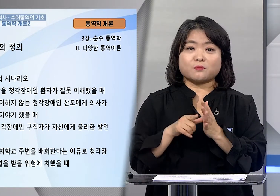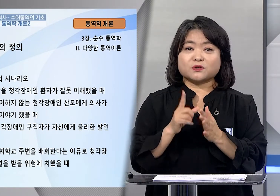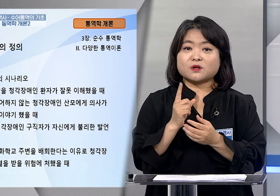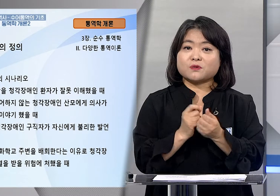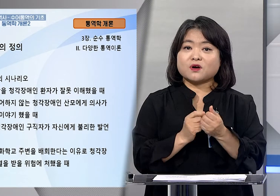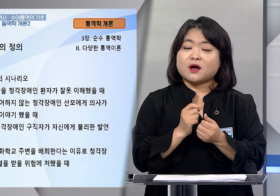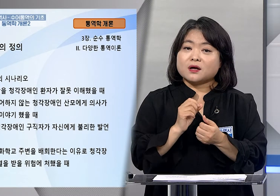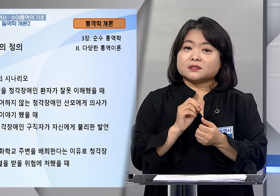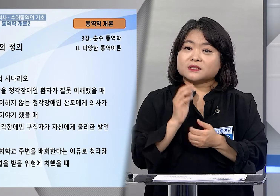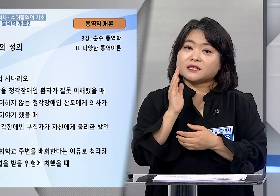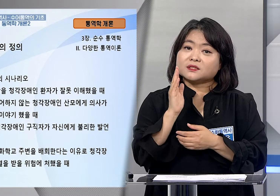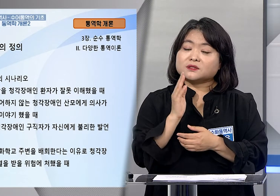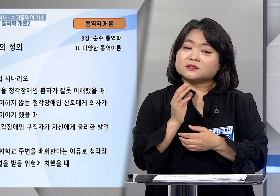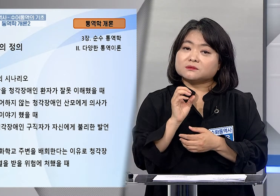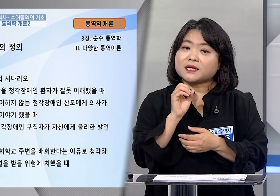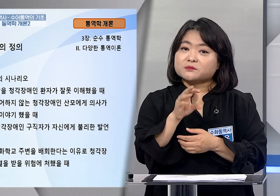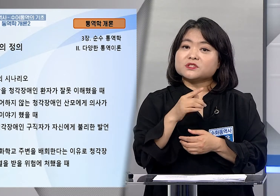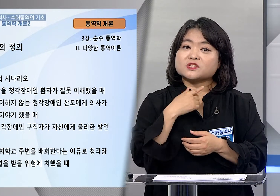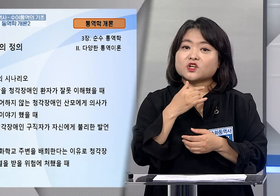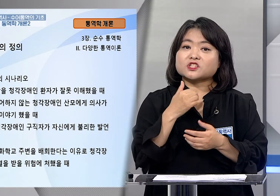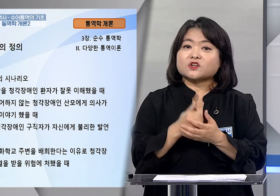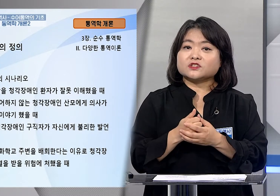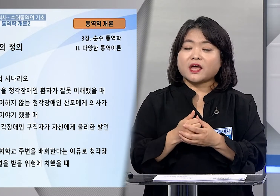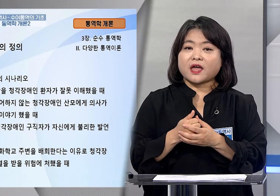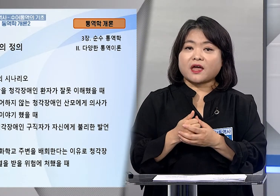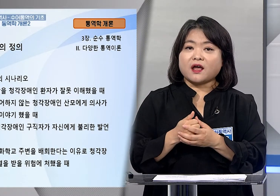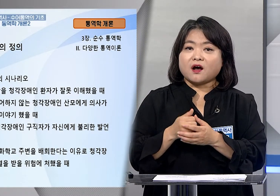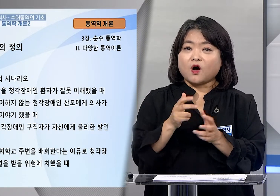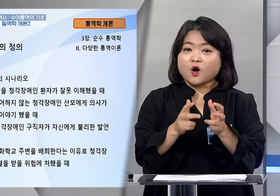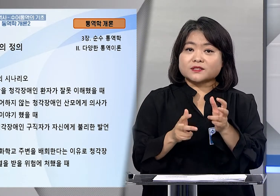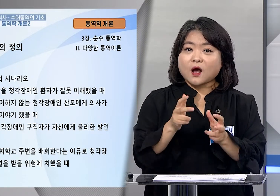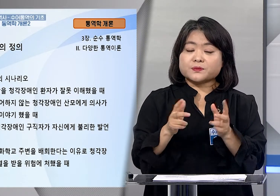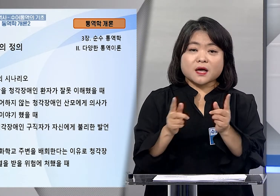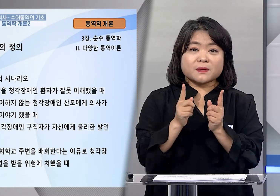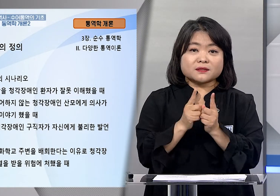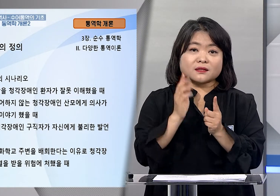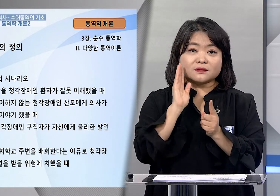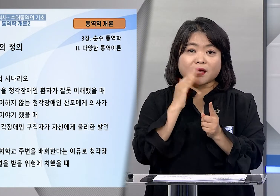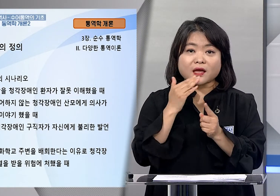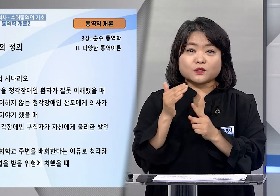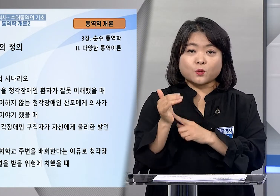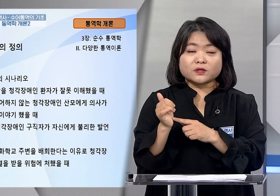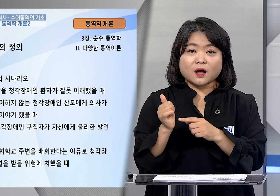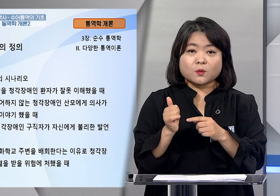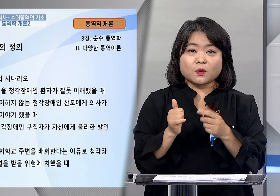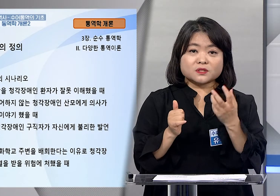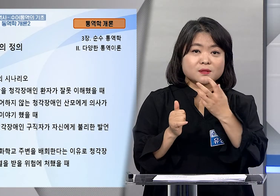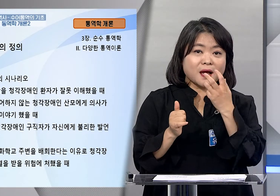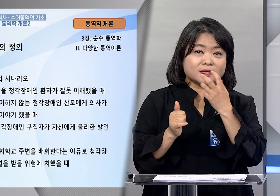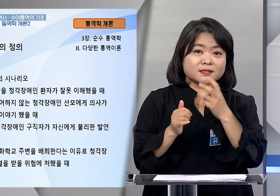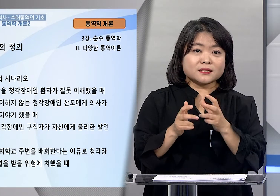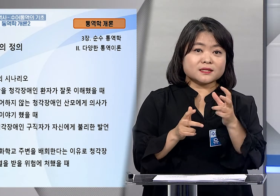한번 설명, 예시를 말씀드린 적이 있었는데 사업차 만났는데 이 농인하고 일반인 이